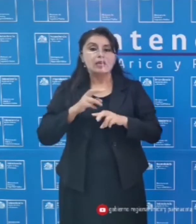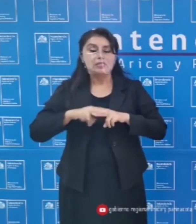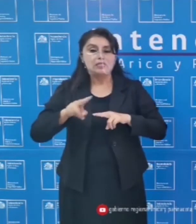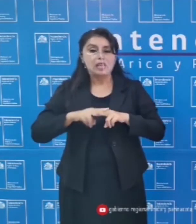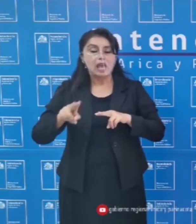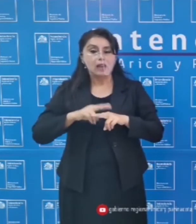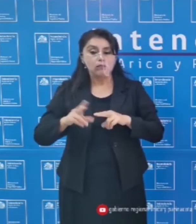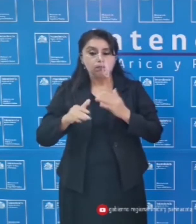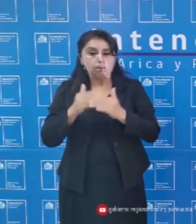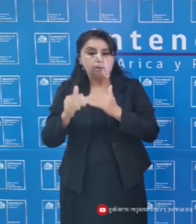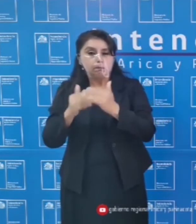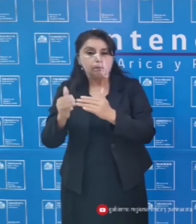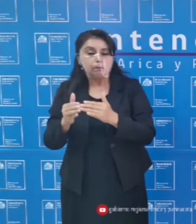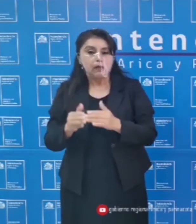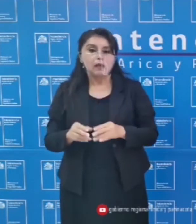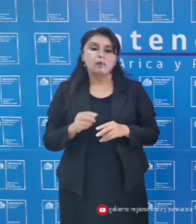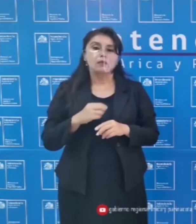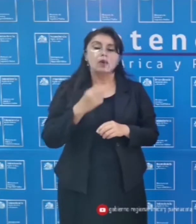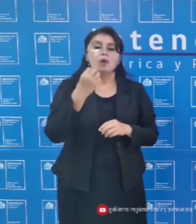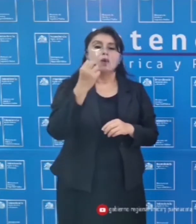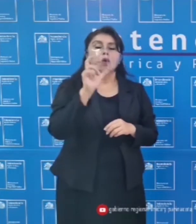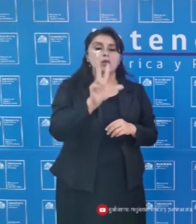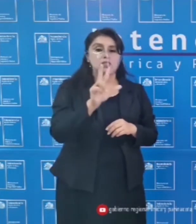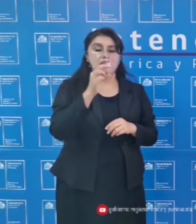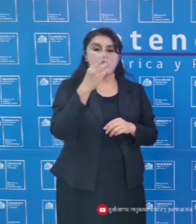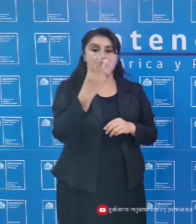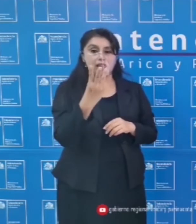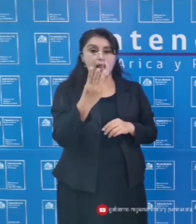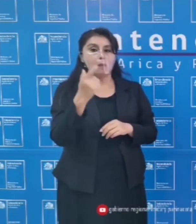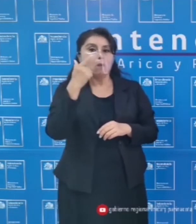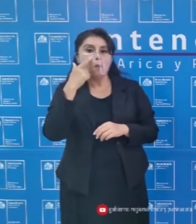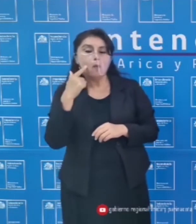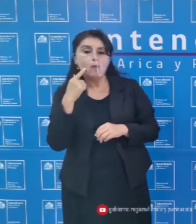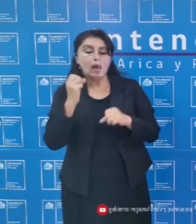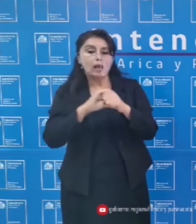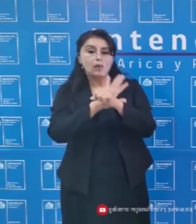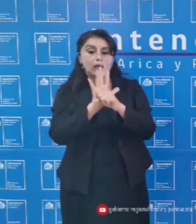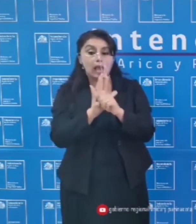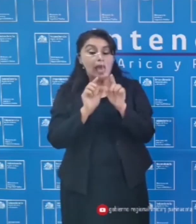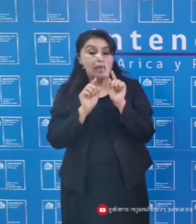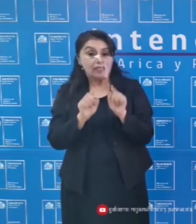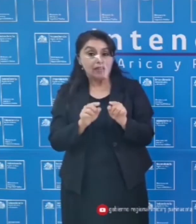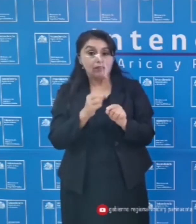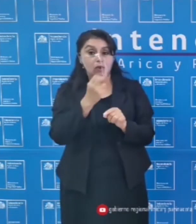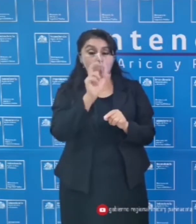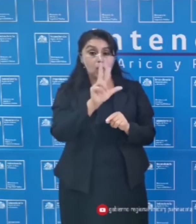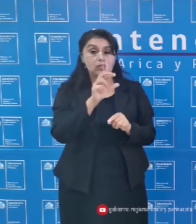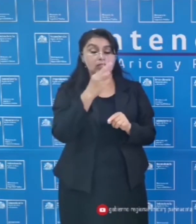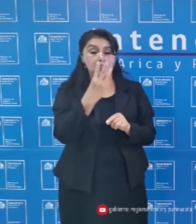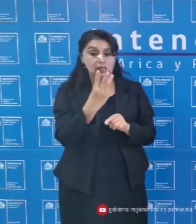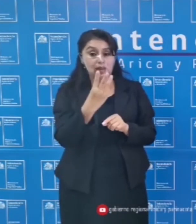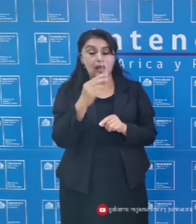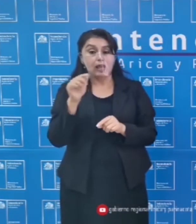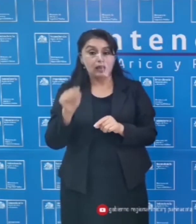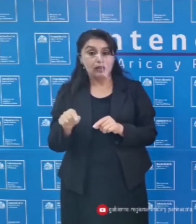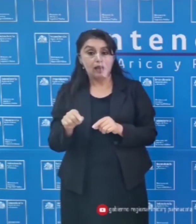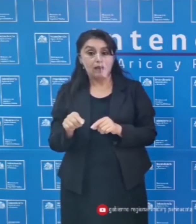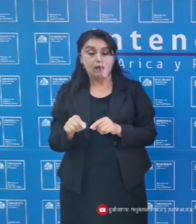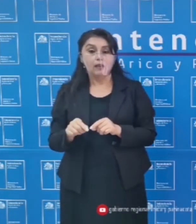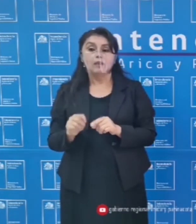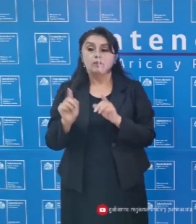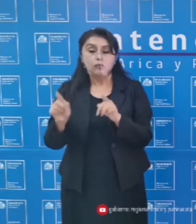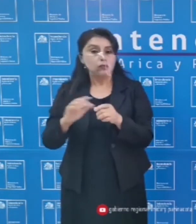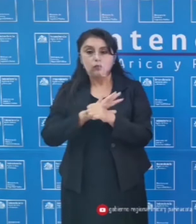se realizaron 83 exámenes de PCR. Y de estos 83 exámenes de PCR, no hay ninguno que